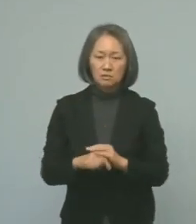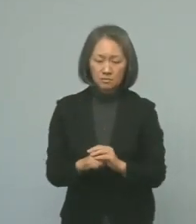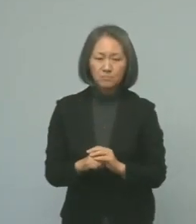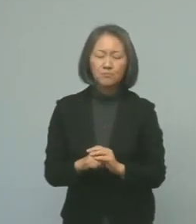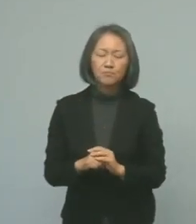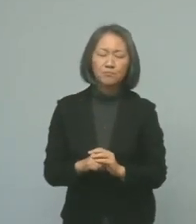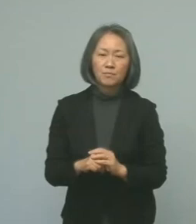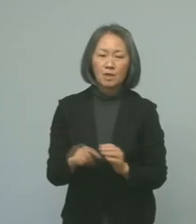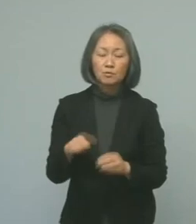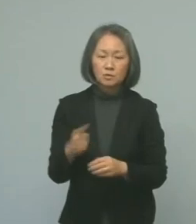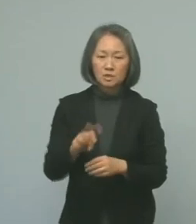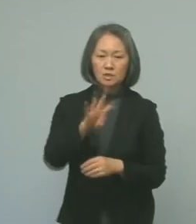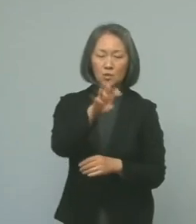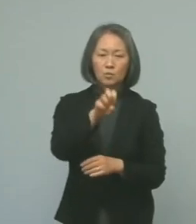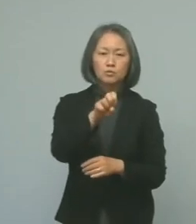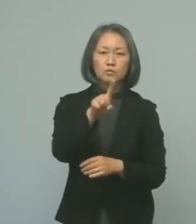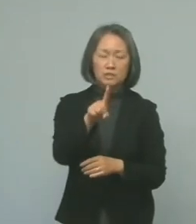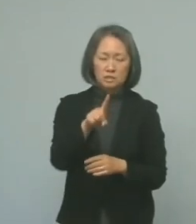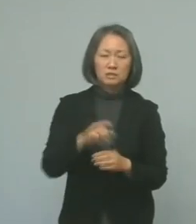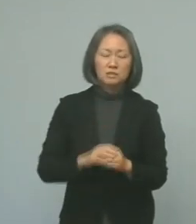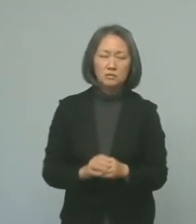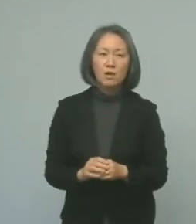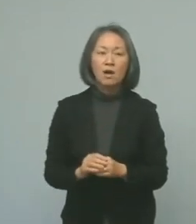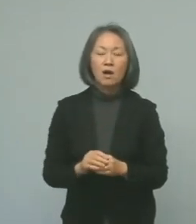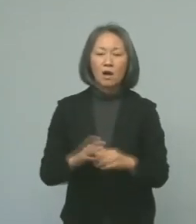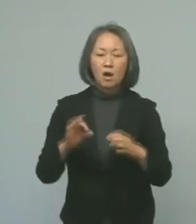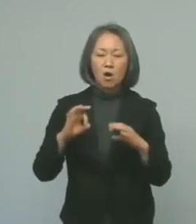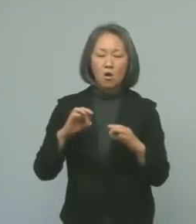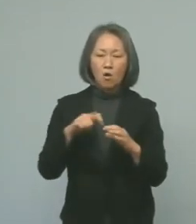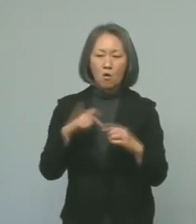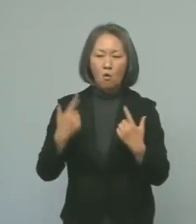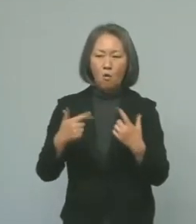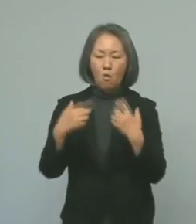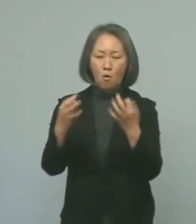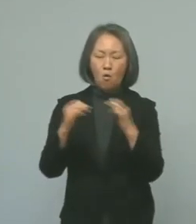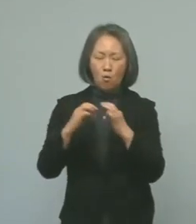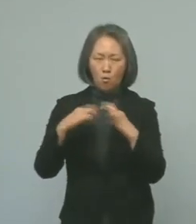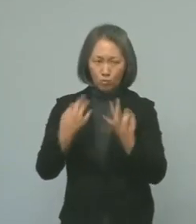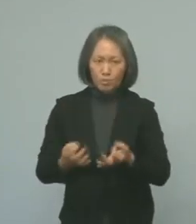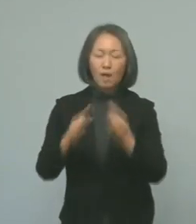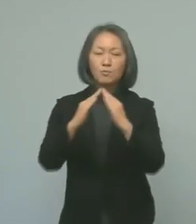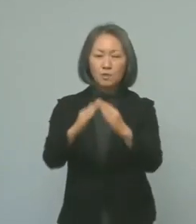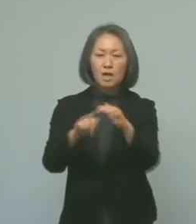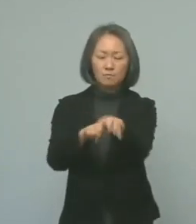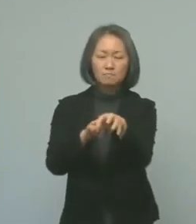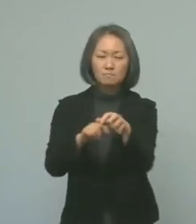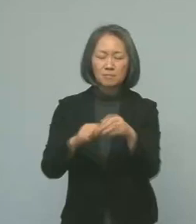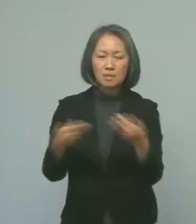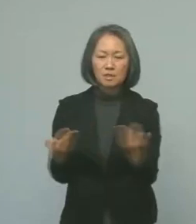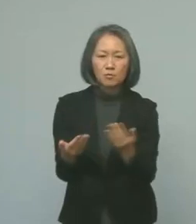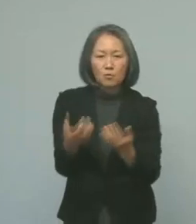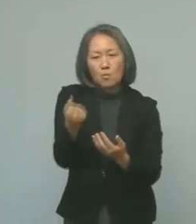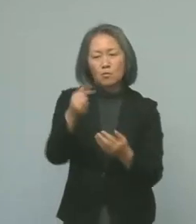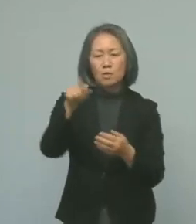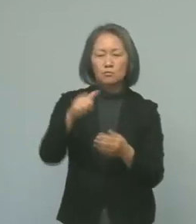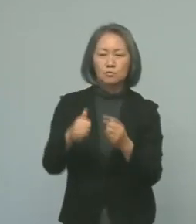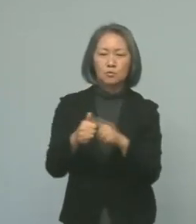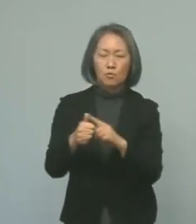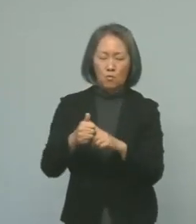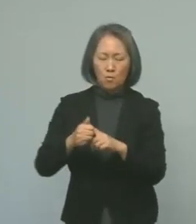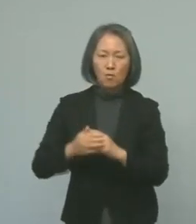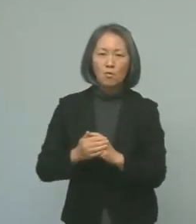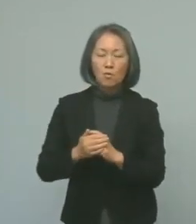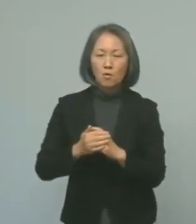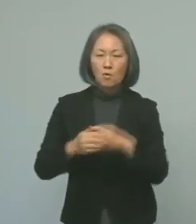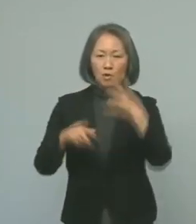の男性で大蔵村にお住まいの従業員の方です。4月9日の